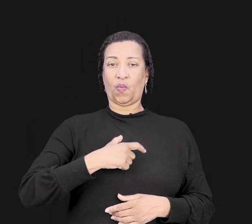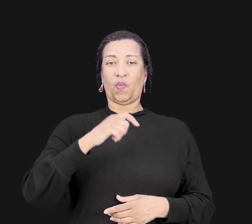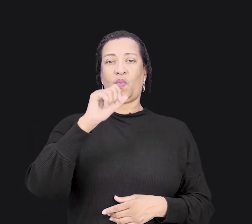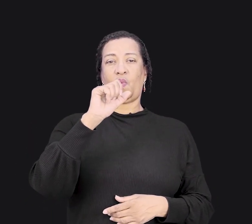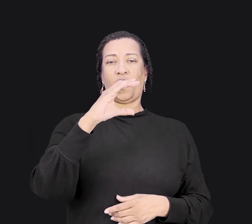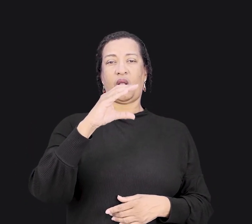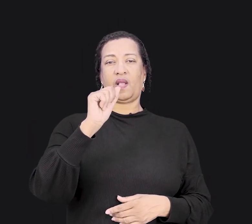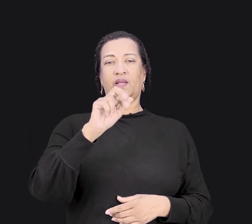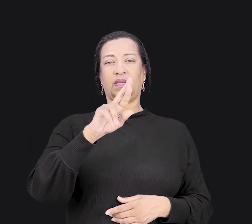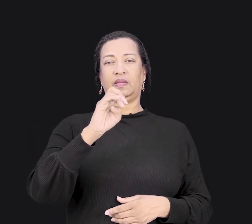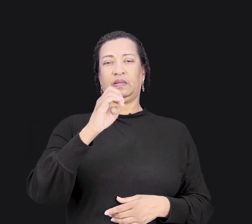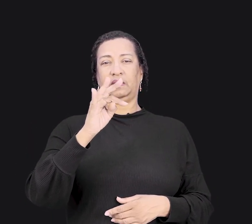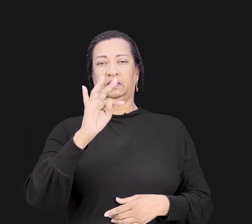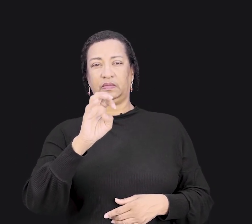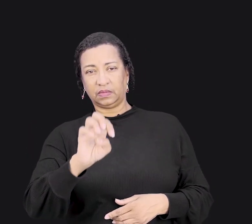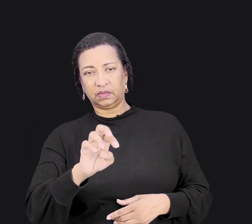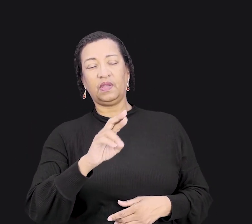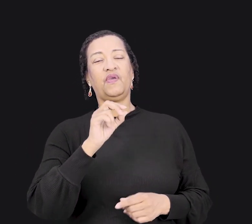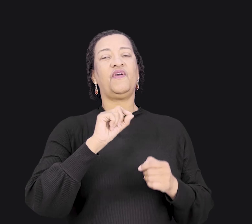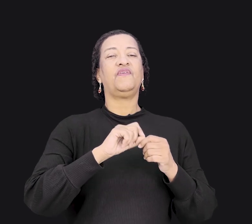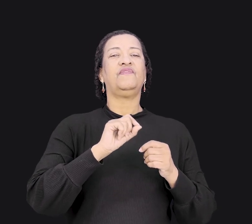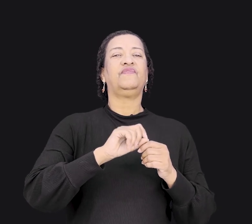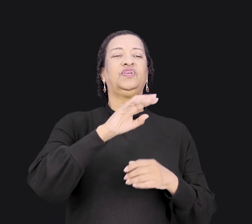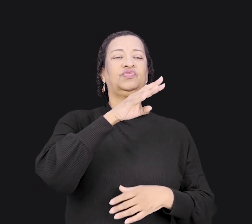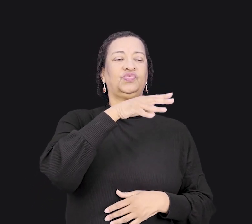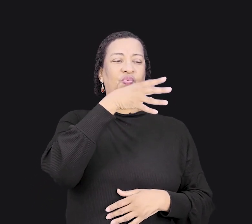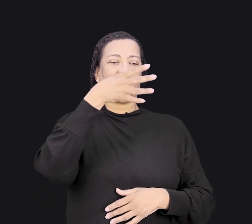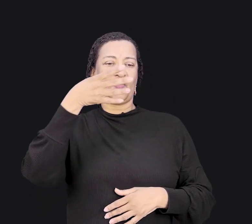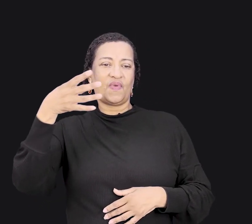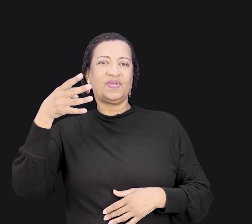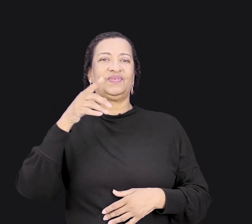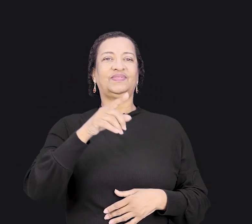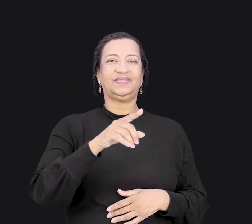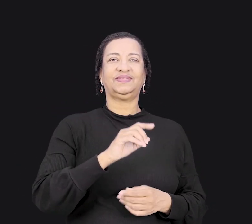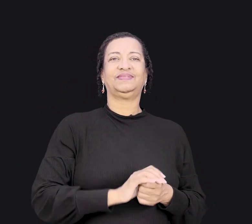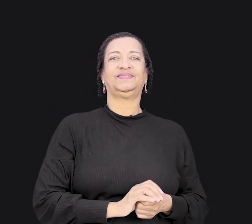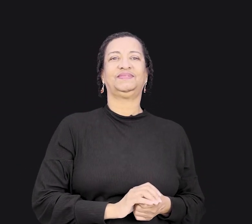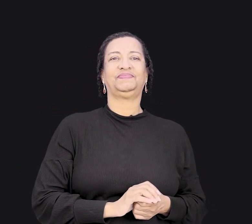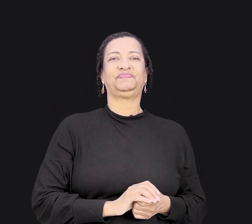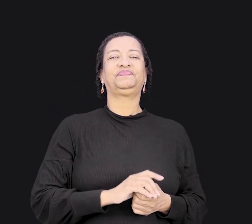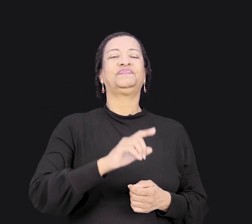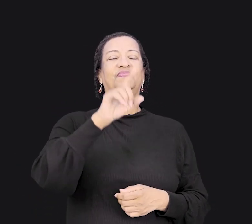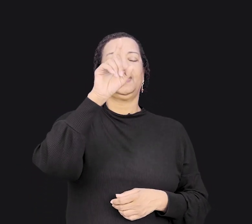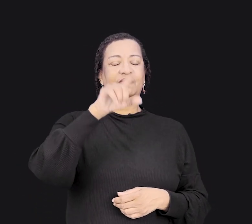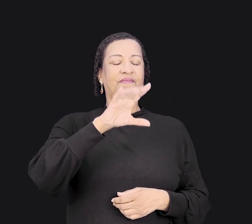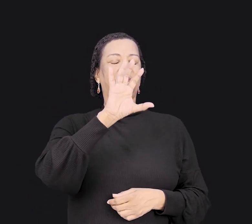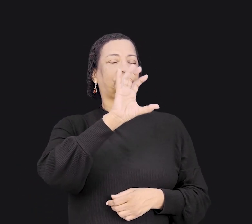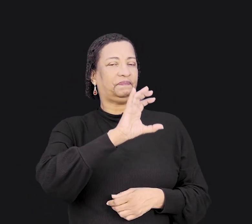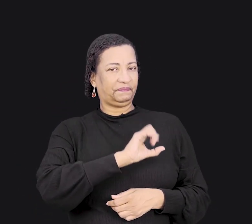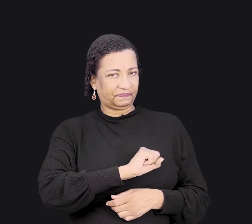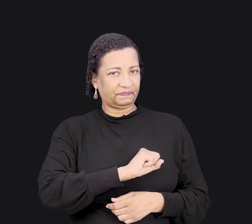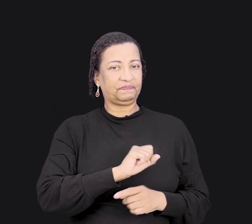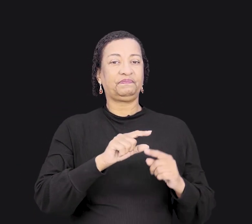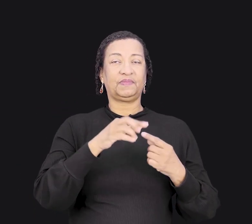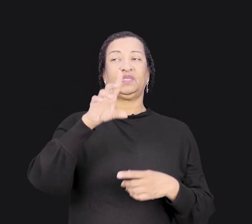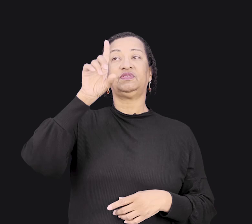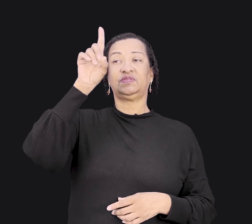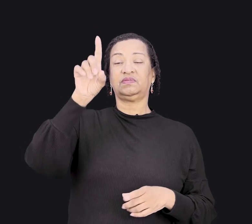cores, não apenas de uma. Deus ama porque essa é a essência do caráter de Deus. Ele é amor. Mas Deus também se ira